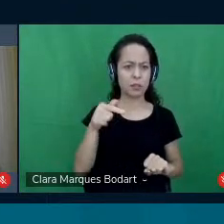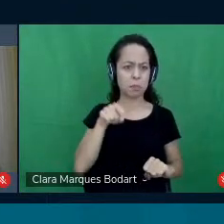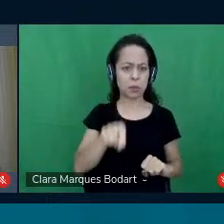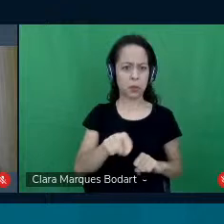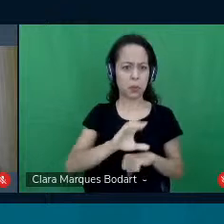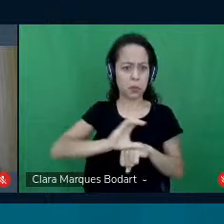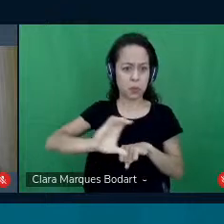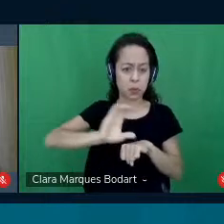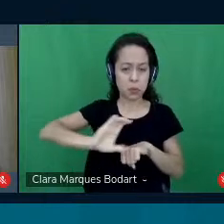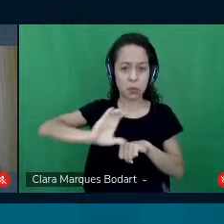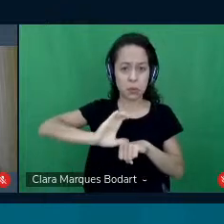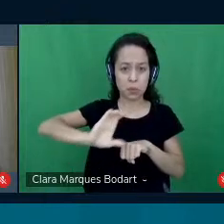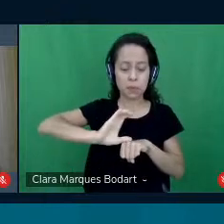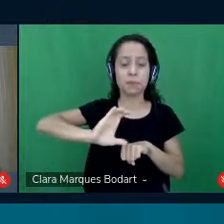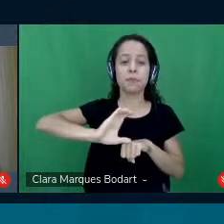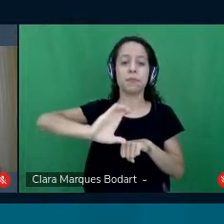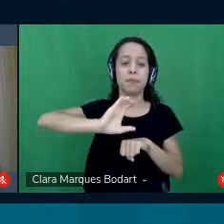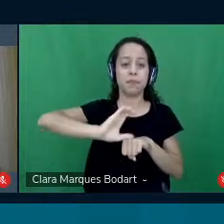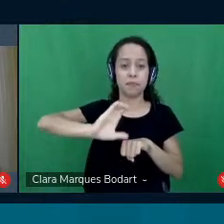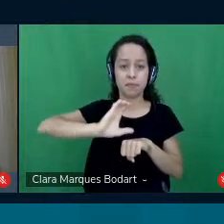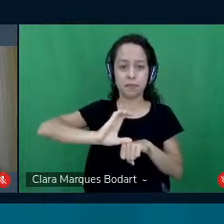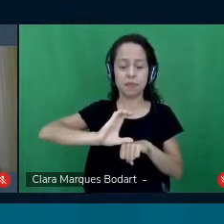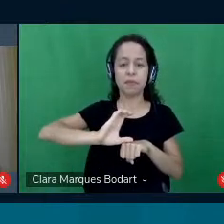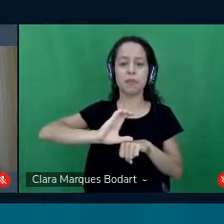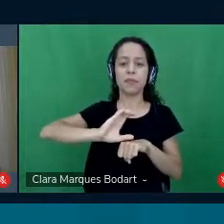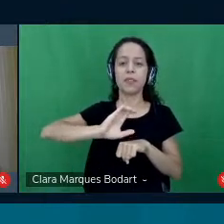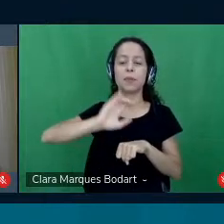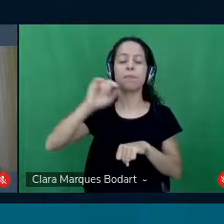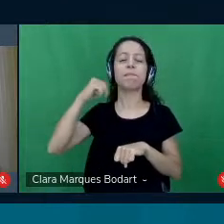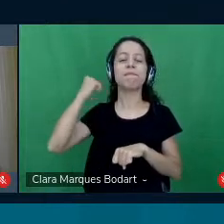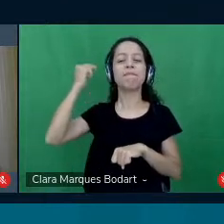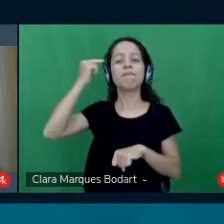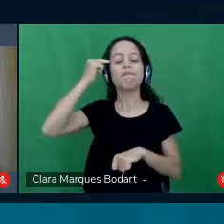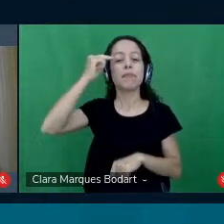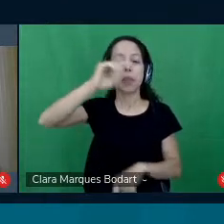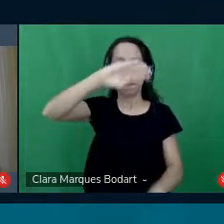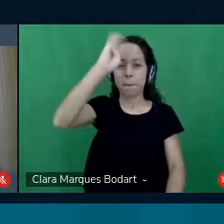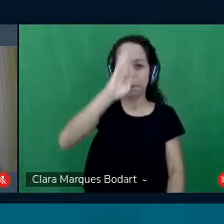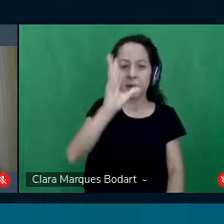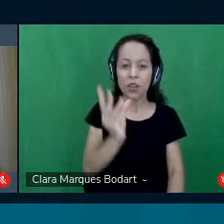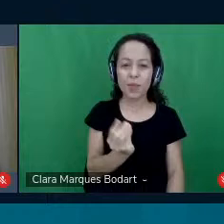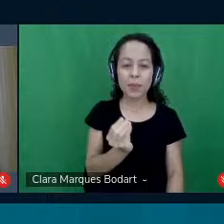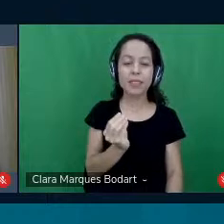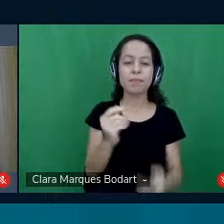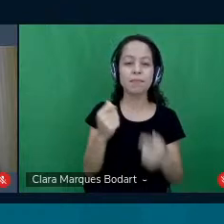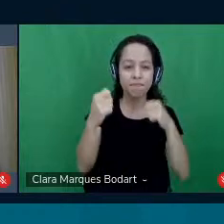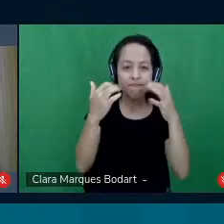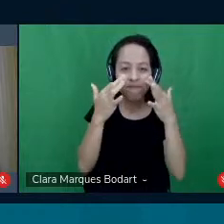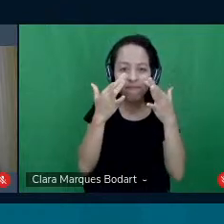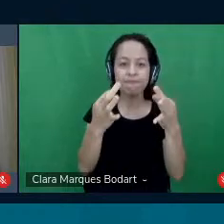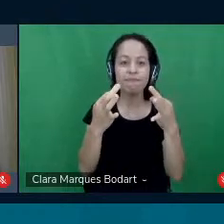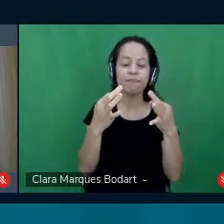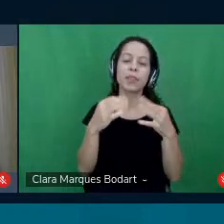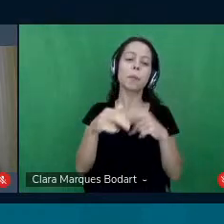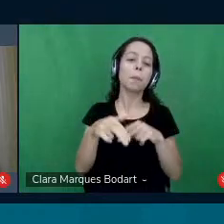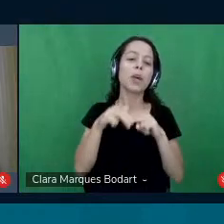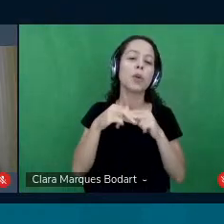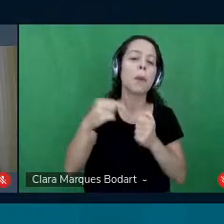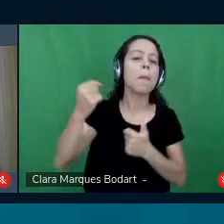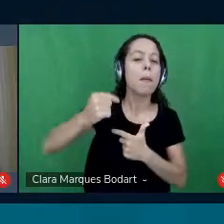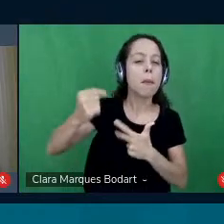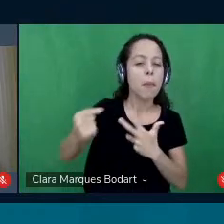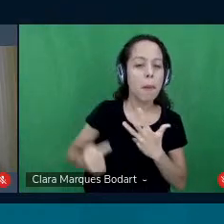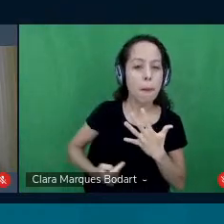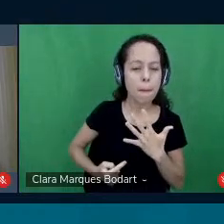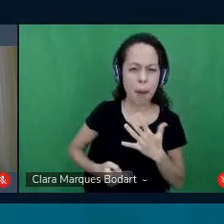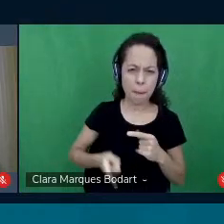PT, eu destaco ele, chamo a atenção disso, por vários fatores, não é só pelo fato dele